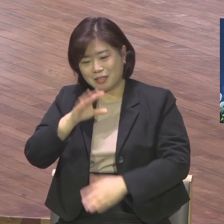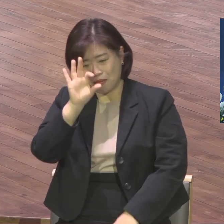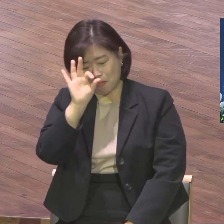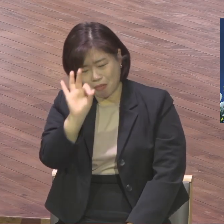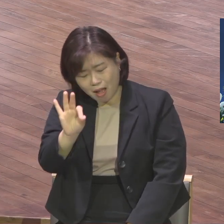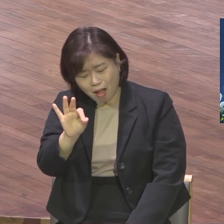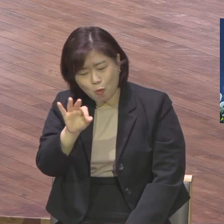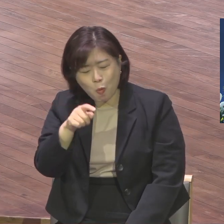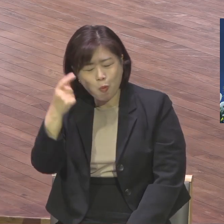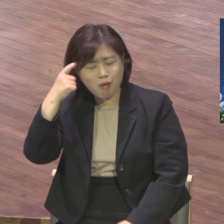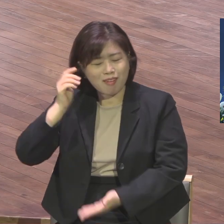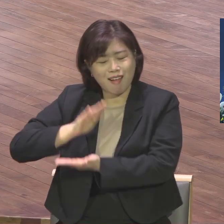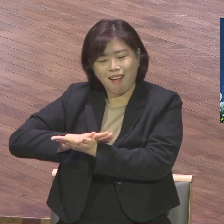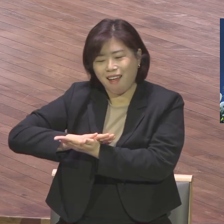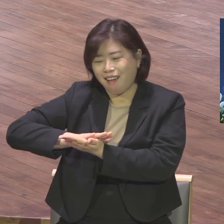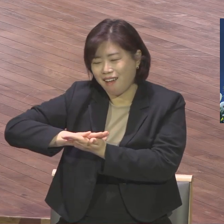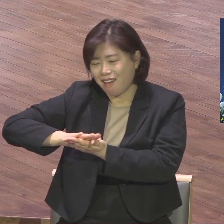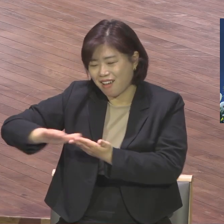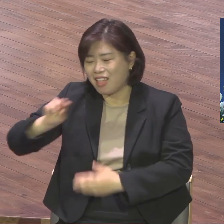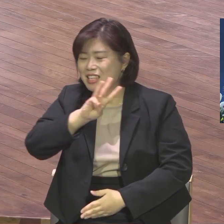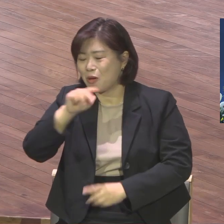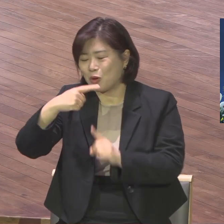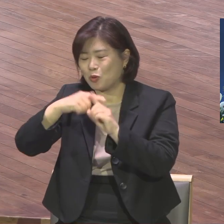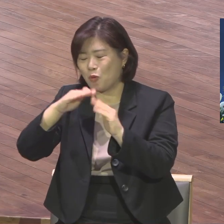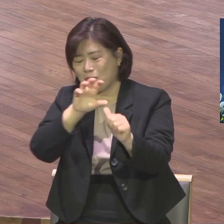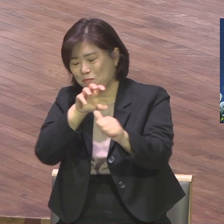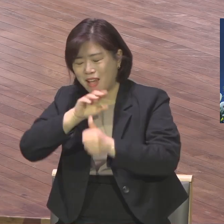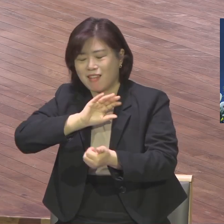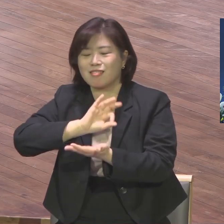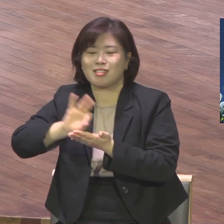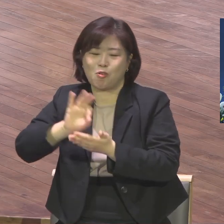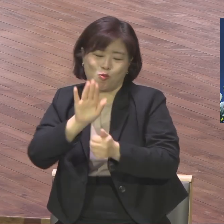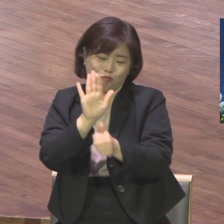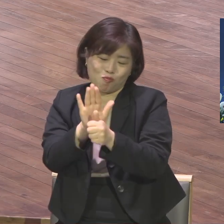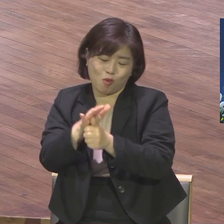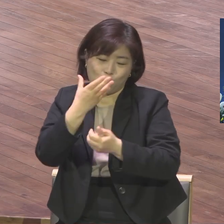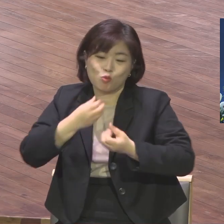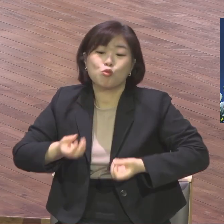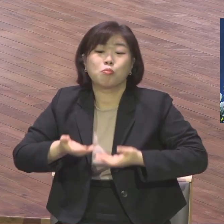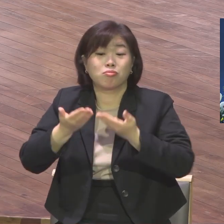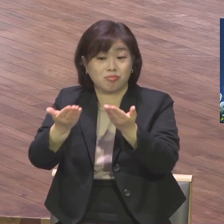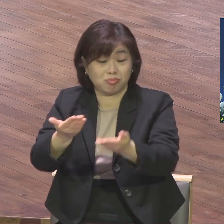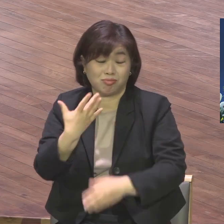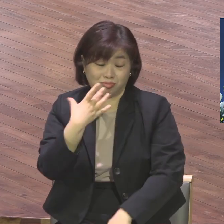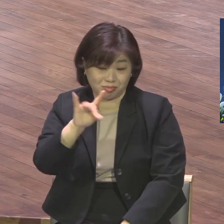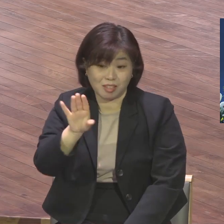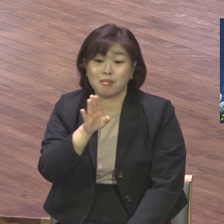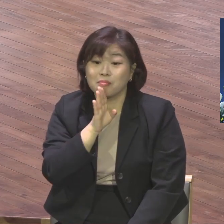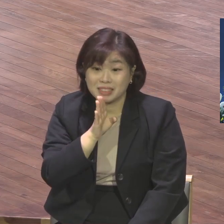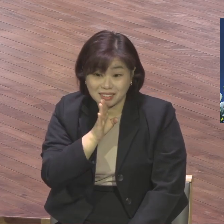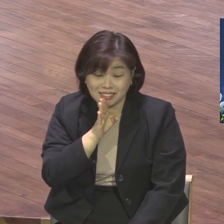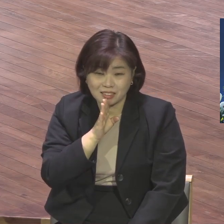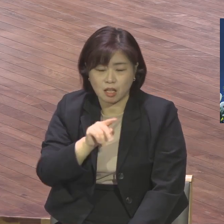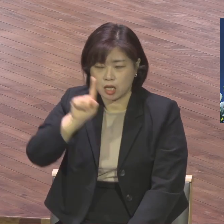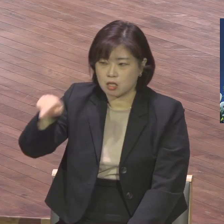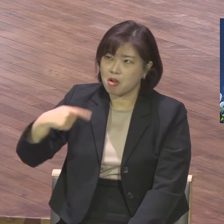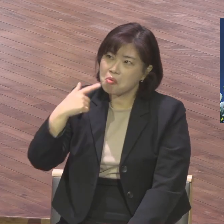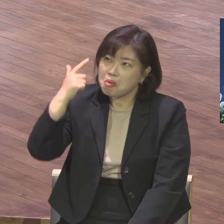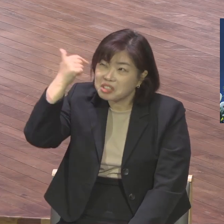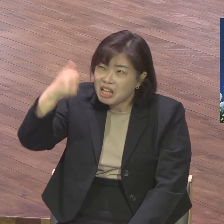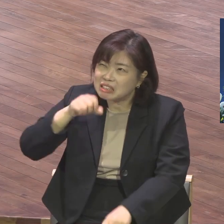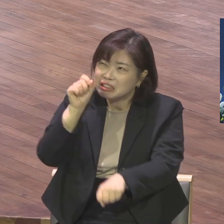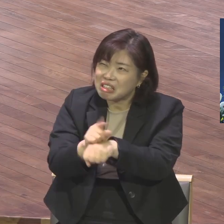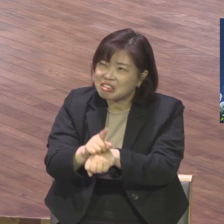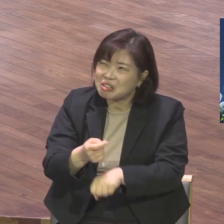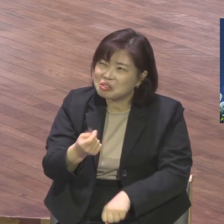뭐야 계속 원색적 복음 증거하니 내가 설 수밖에 없지. 전조 목사 성질 더러워도 할 수 없다. 내가.